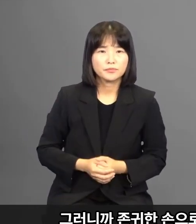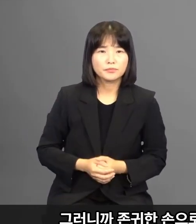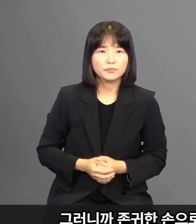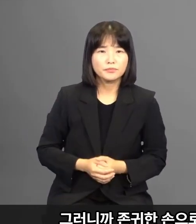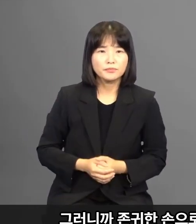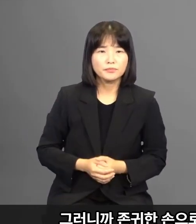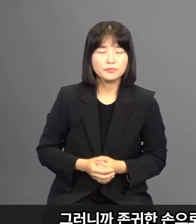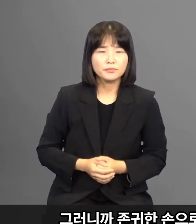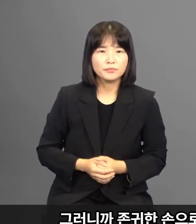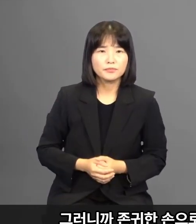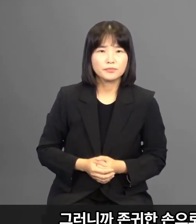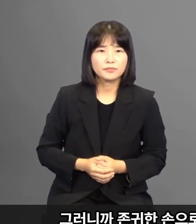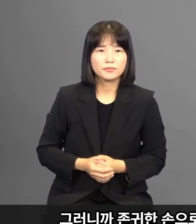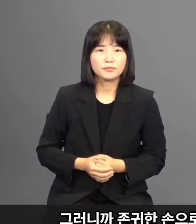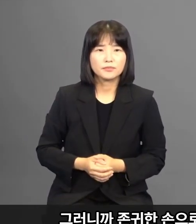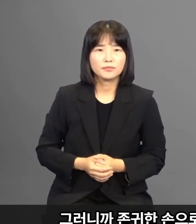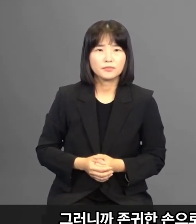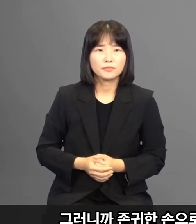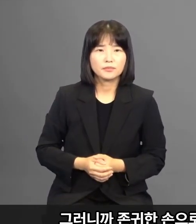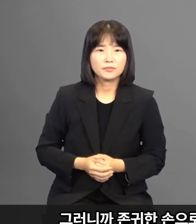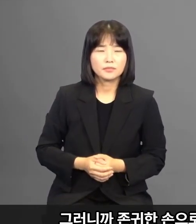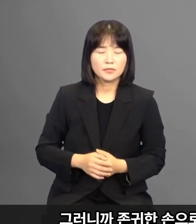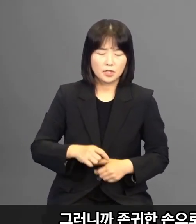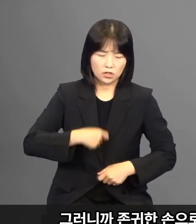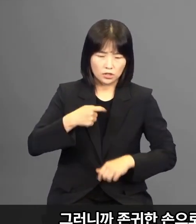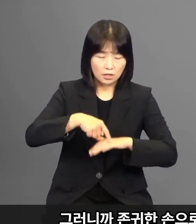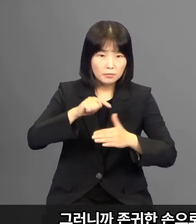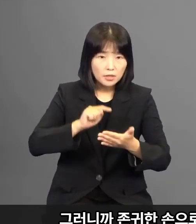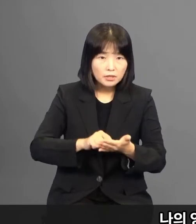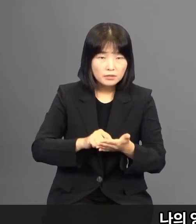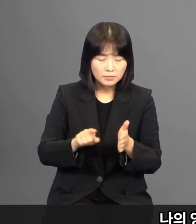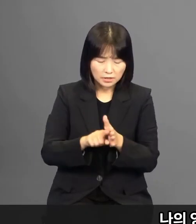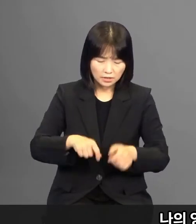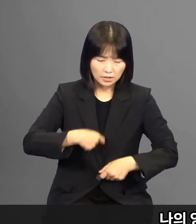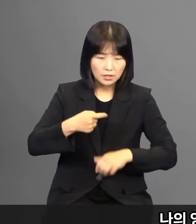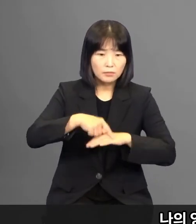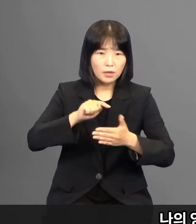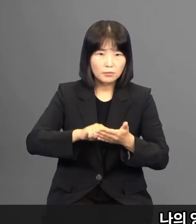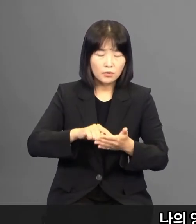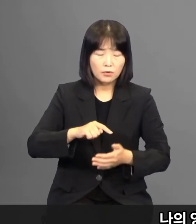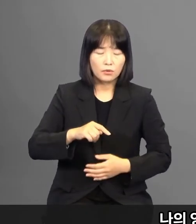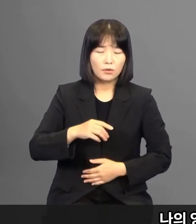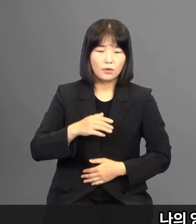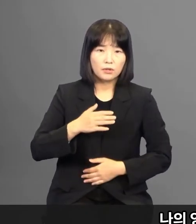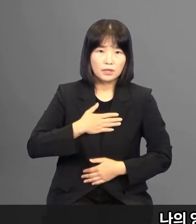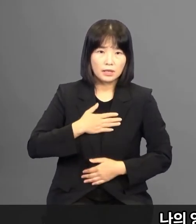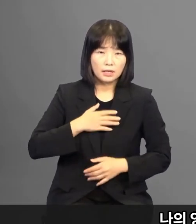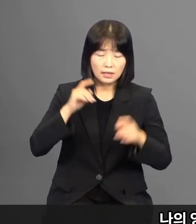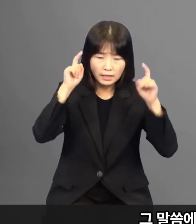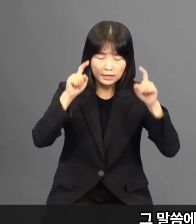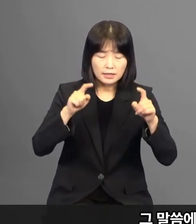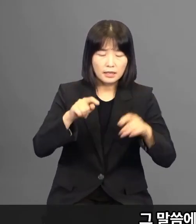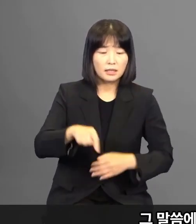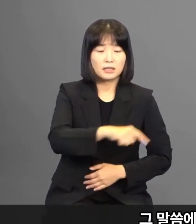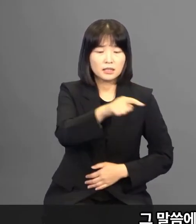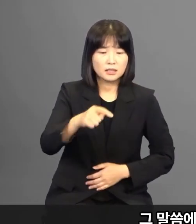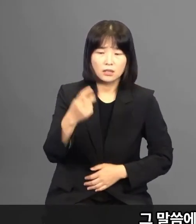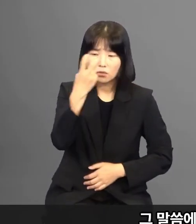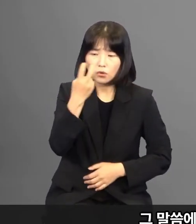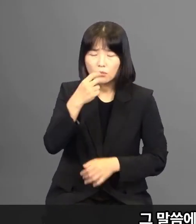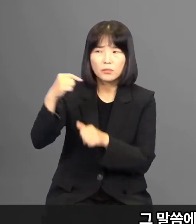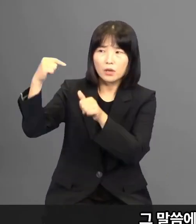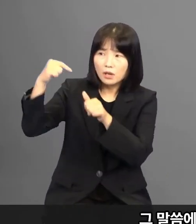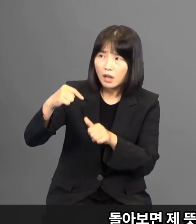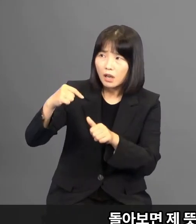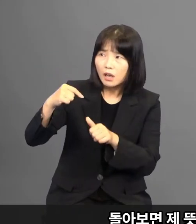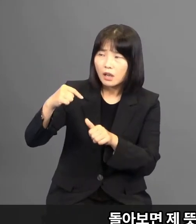공귀한 손으로 정직한 마음으로 신실한 마음으로 나의 양떼를 돌봐야 된다. 그 말씀에